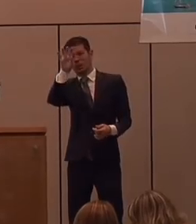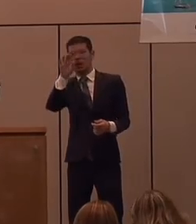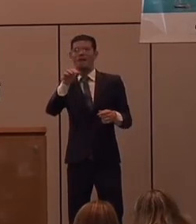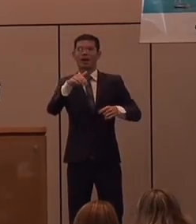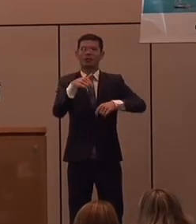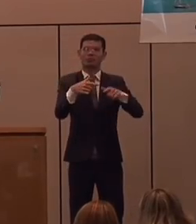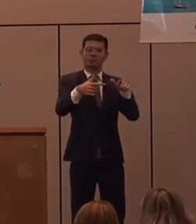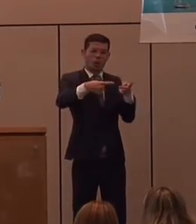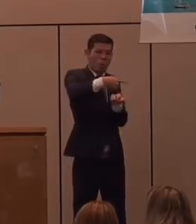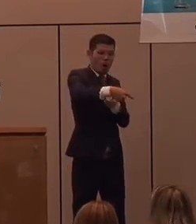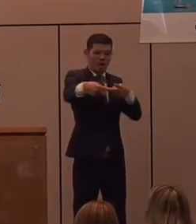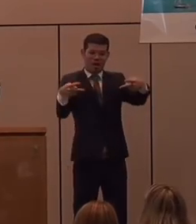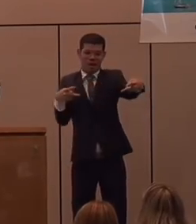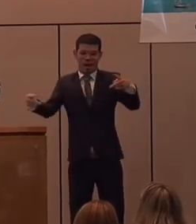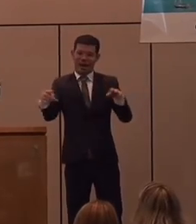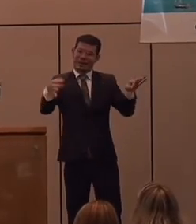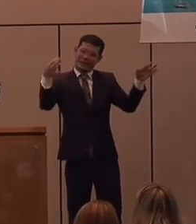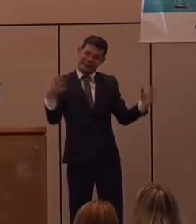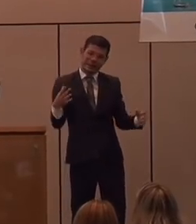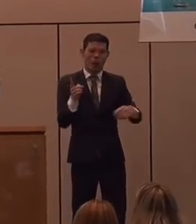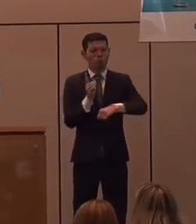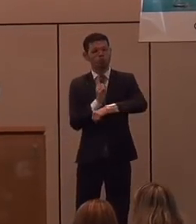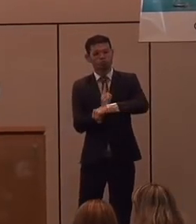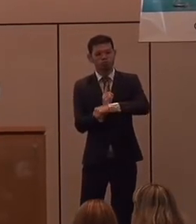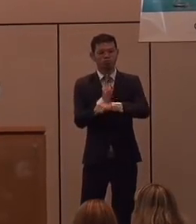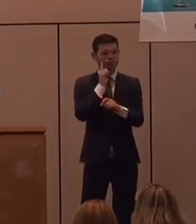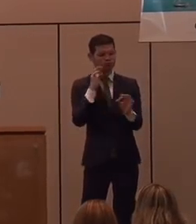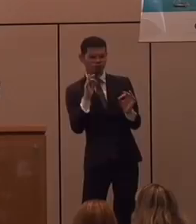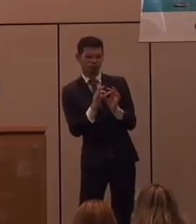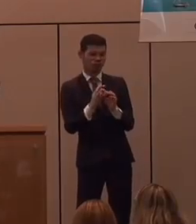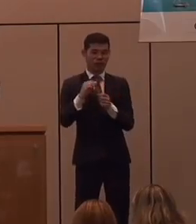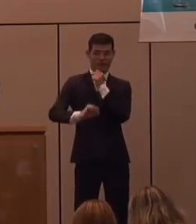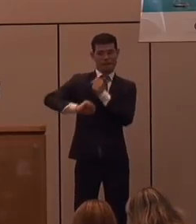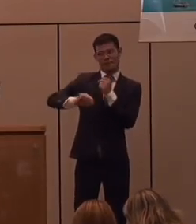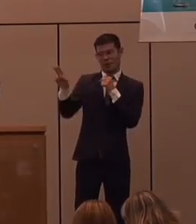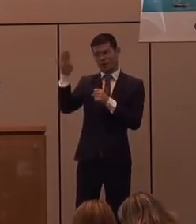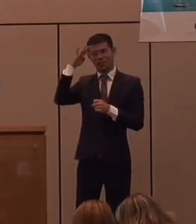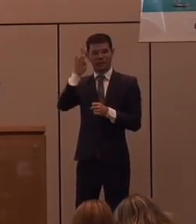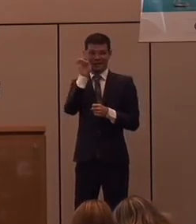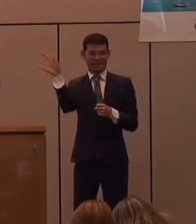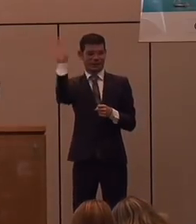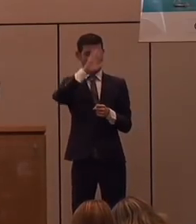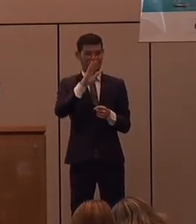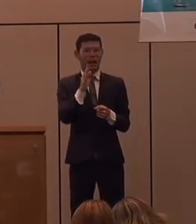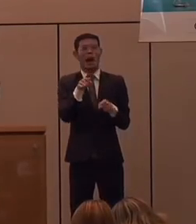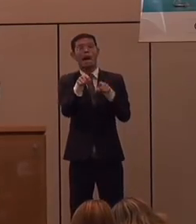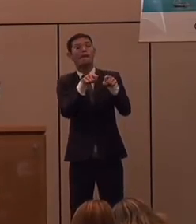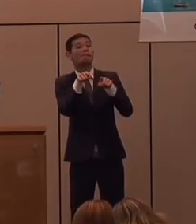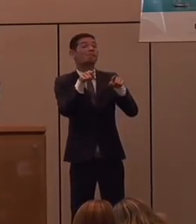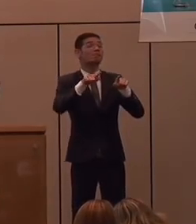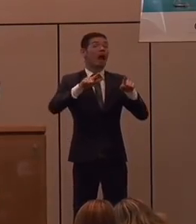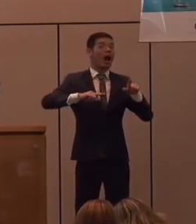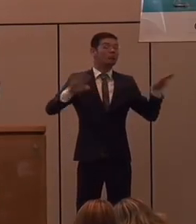con el apoyo de la policía nacional personal especialmente focalizado en esos sectores donde hay alta actividad